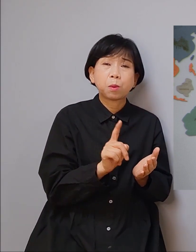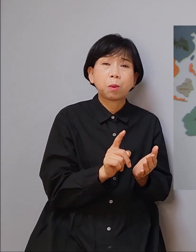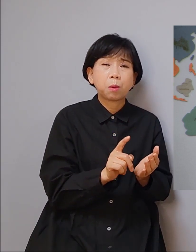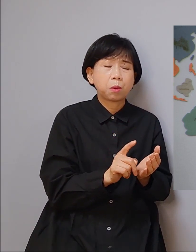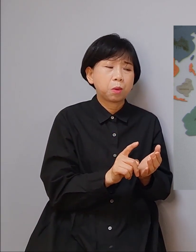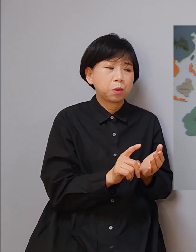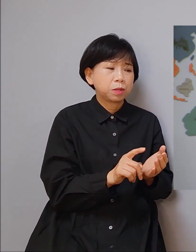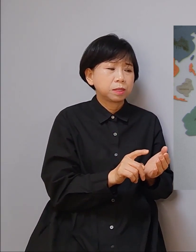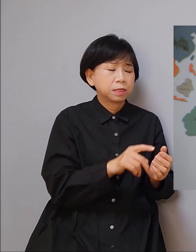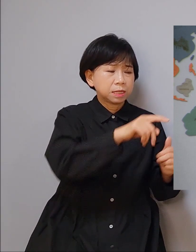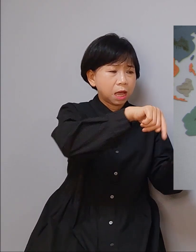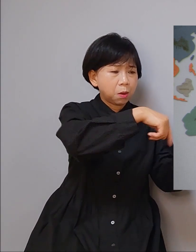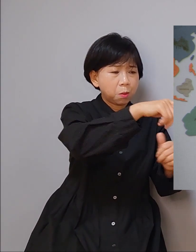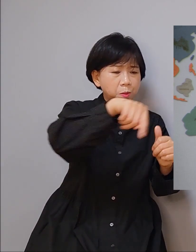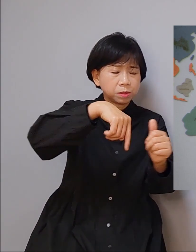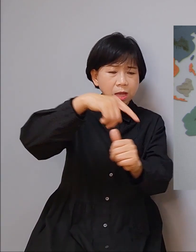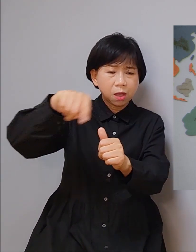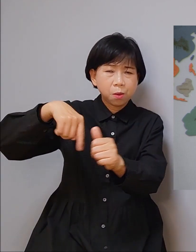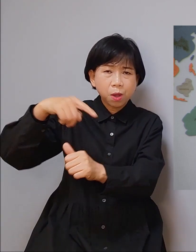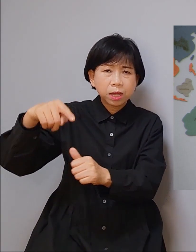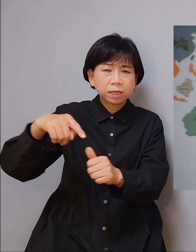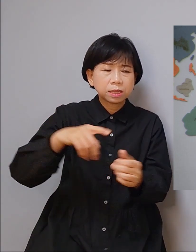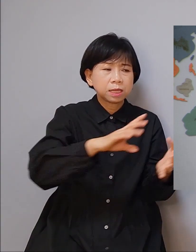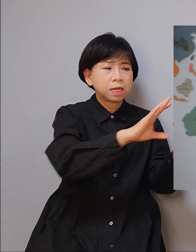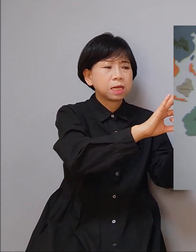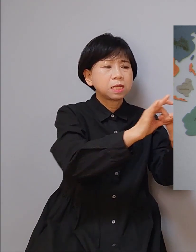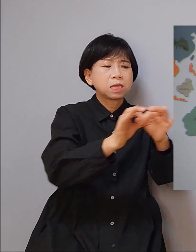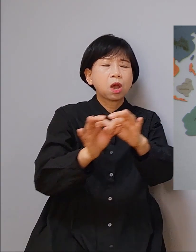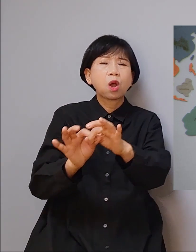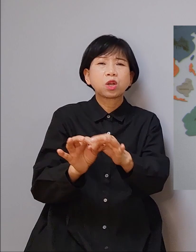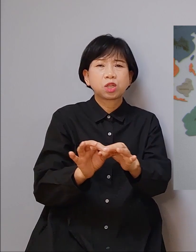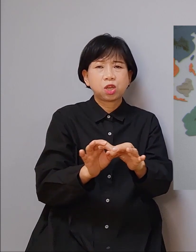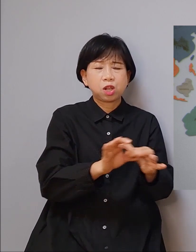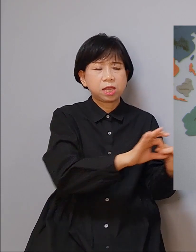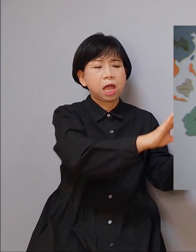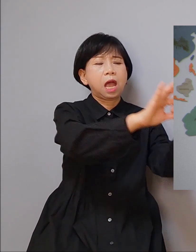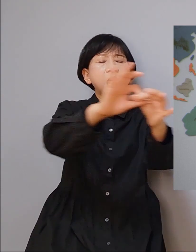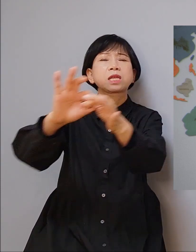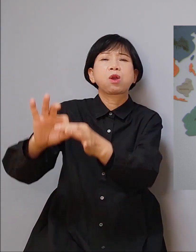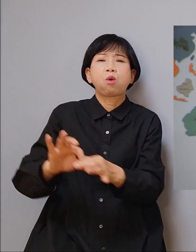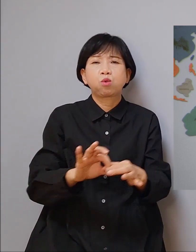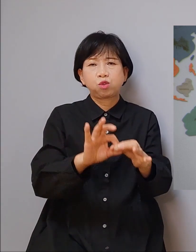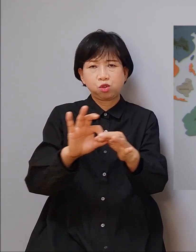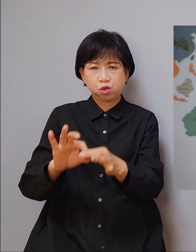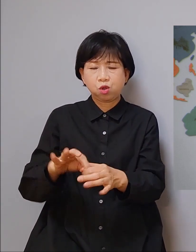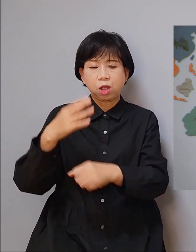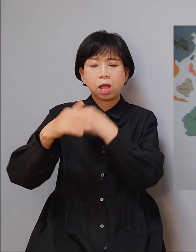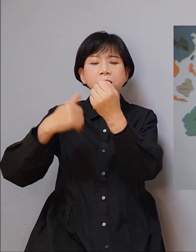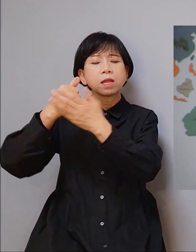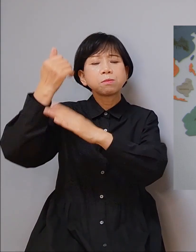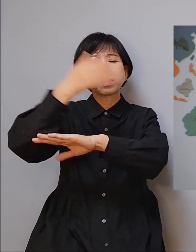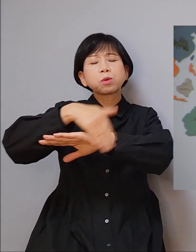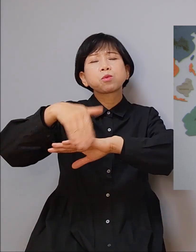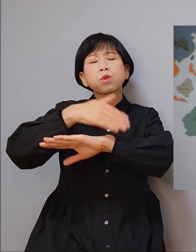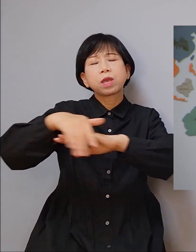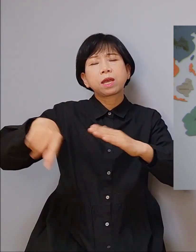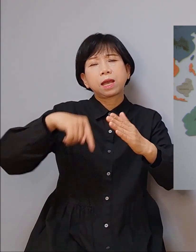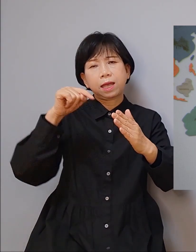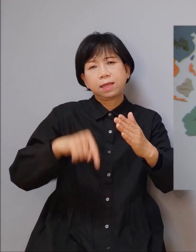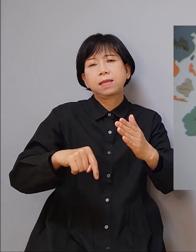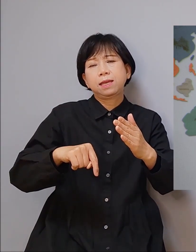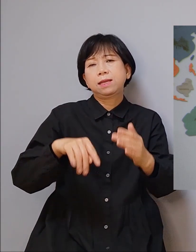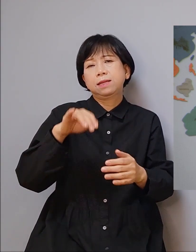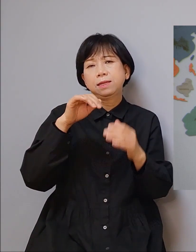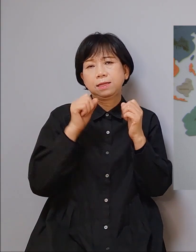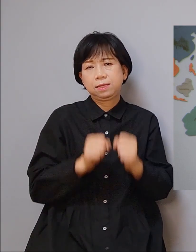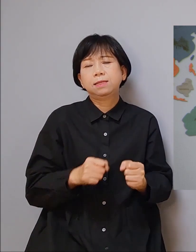있는 거고요. 사람들 저마다 하나님의 계획과 뜻 안에서 다 연결되어 있는 겁니다. 그래서 이런